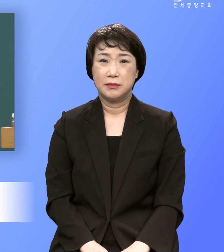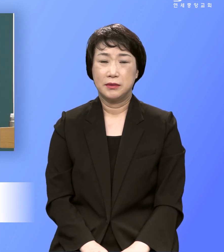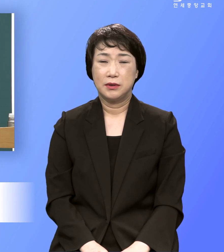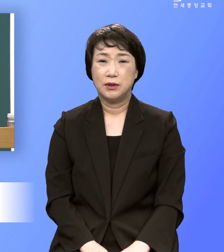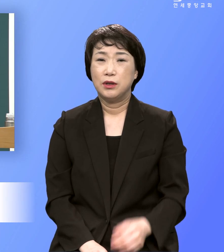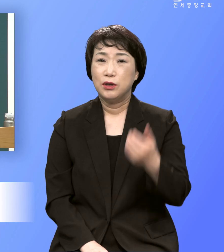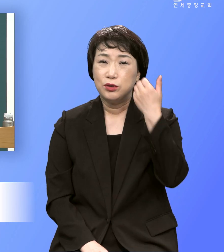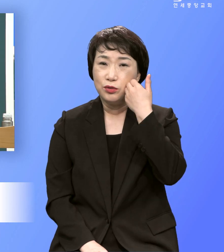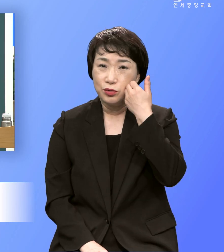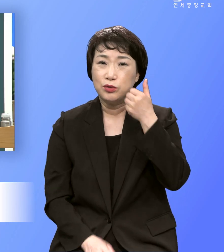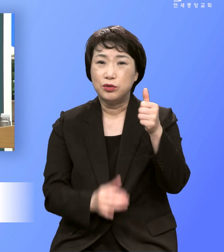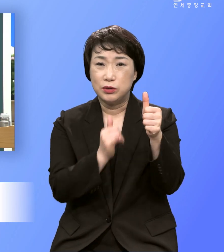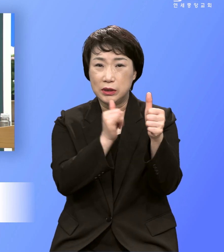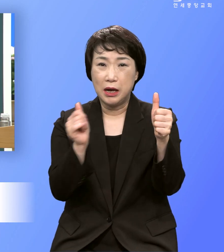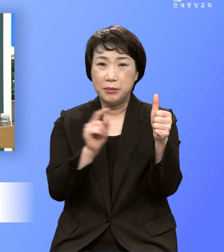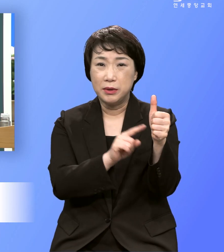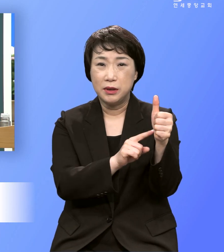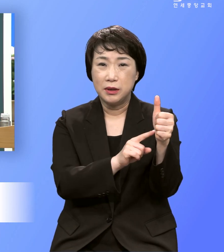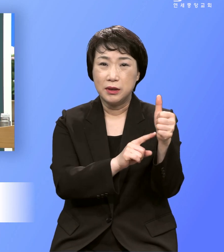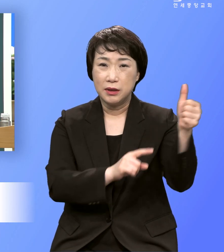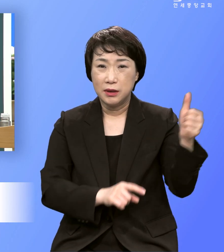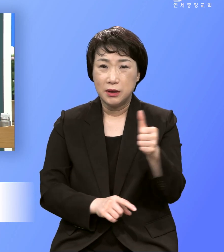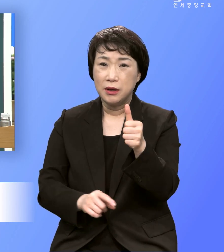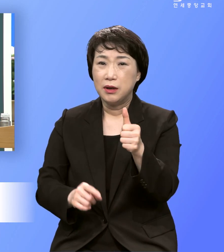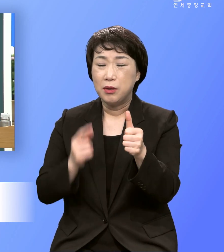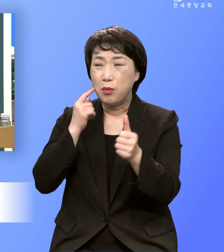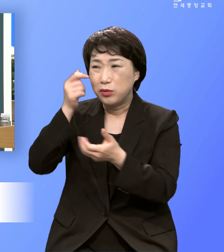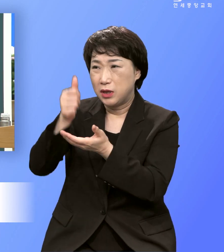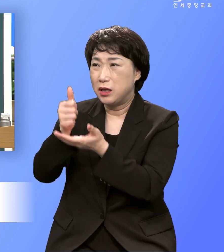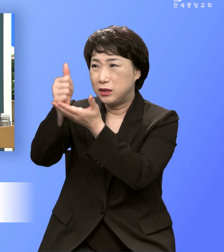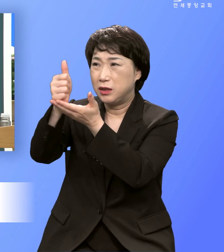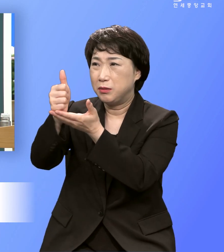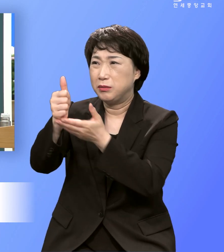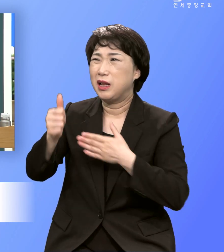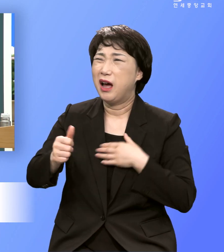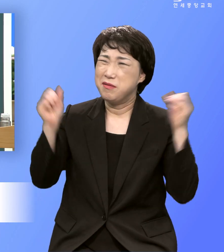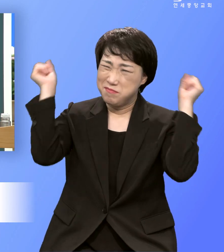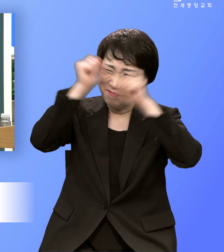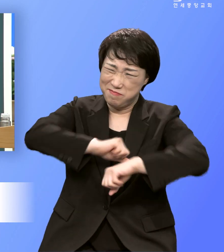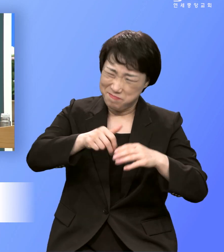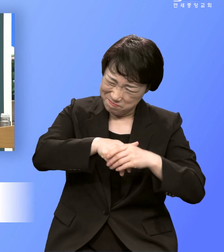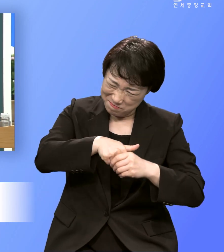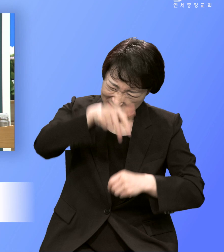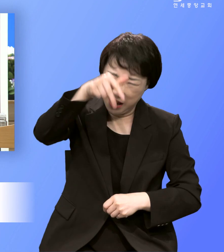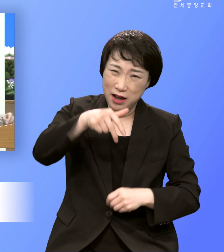어떤 성도가 목사님 저 쫄딱 망했습니다.